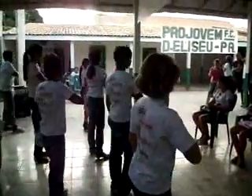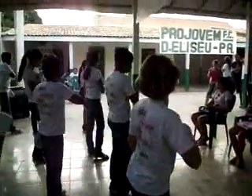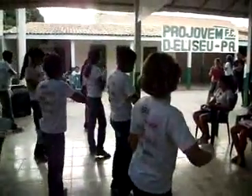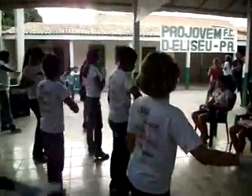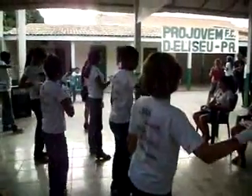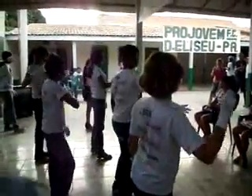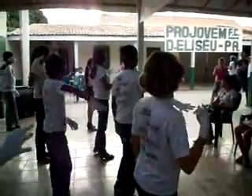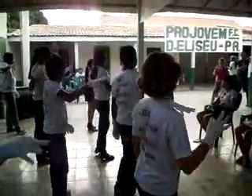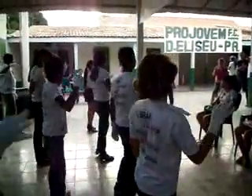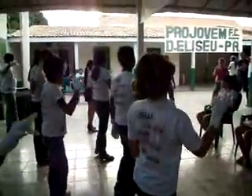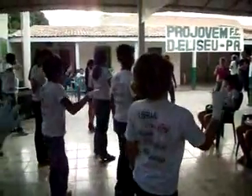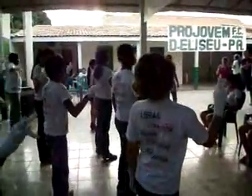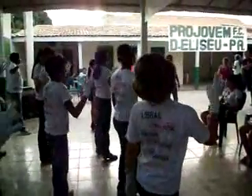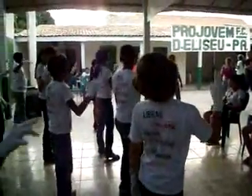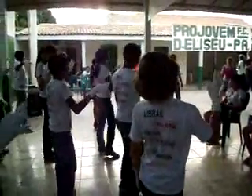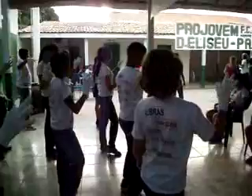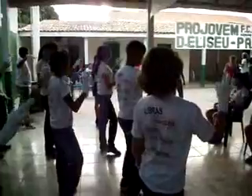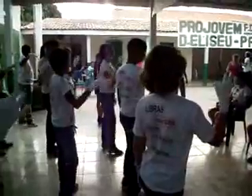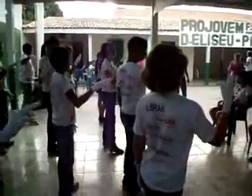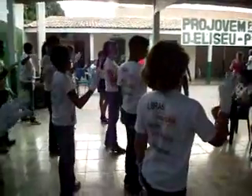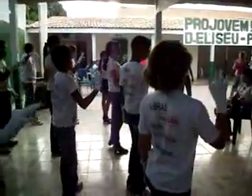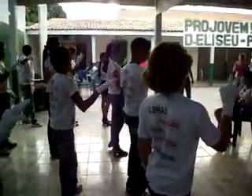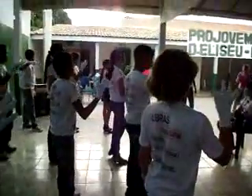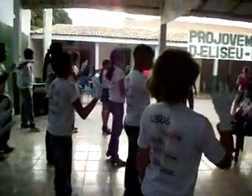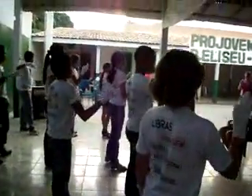O meu pensão, adoro